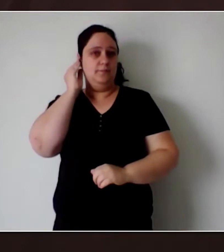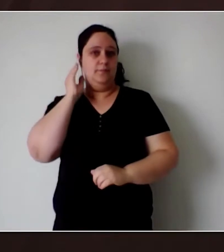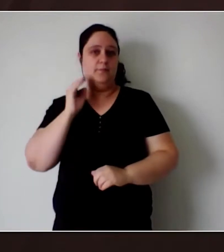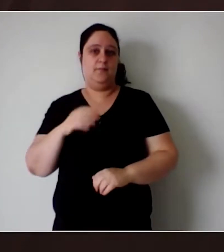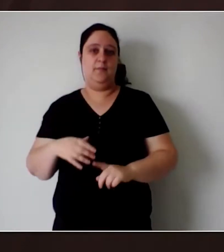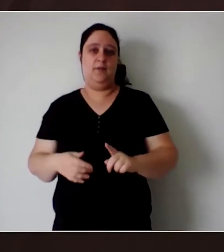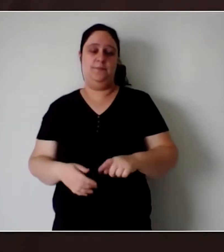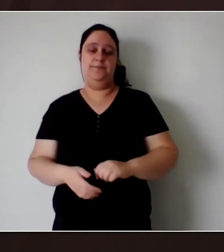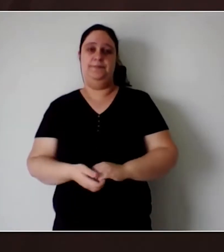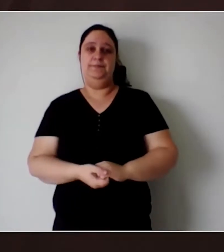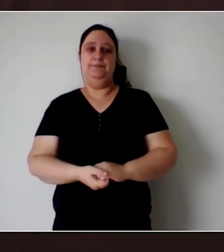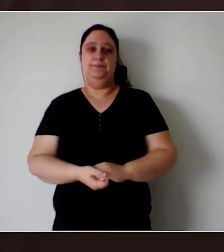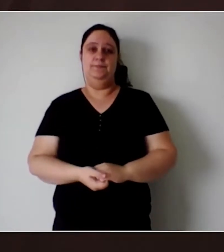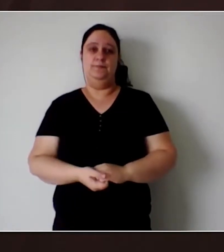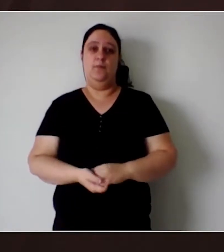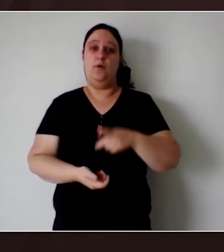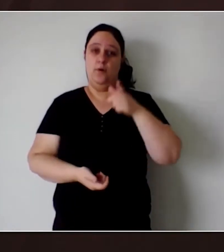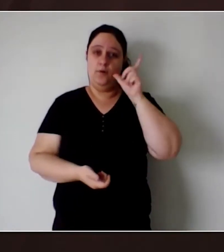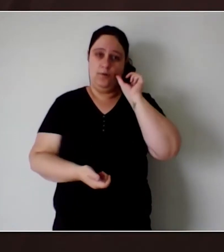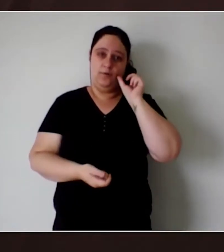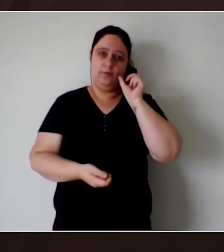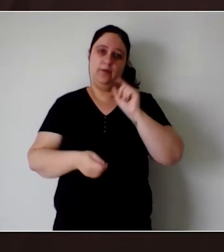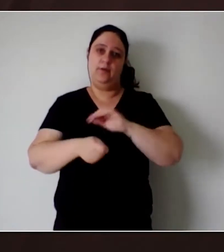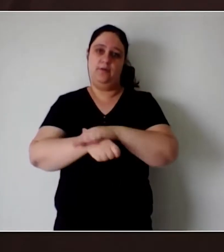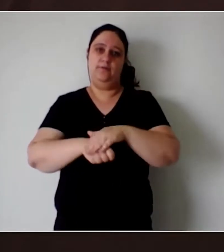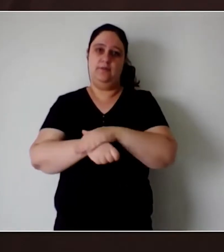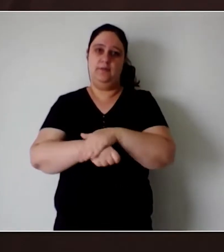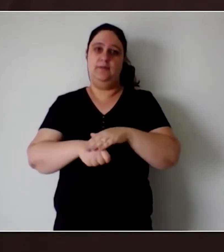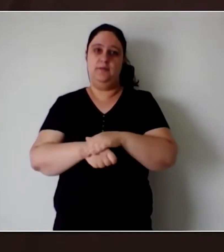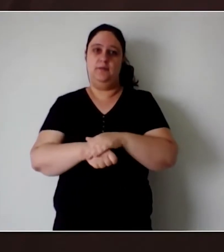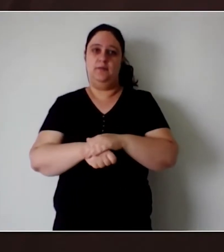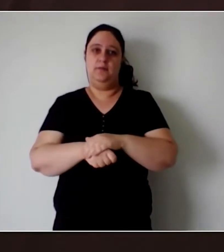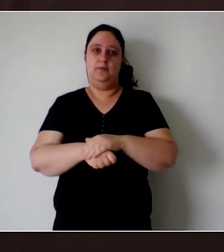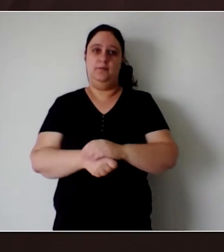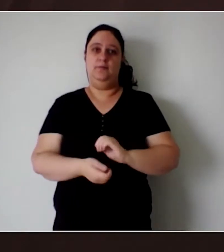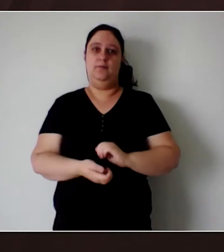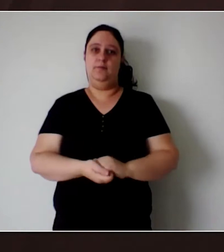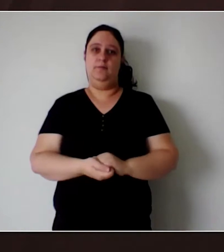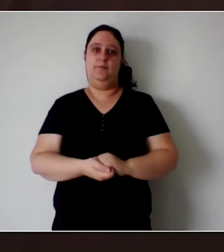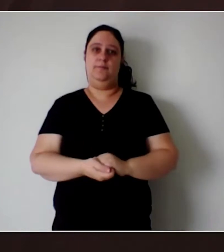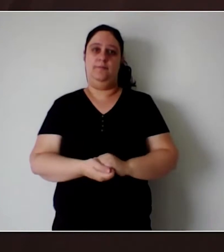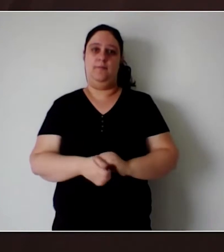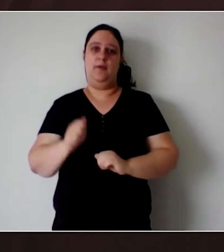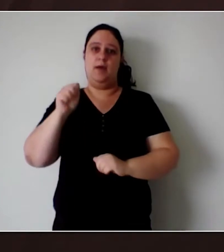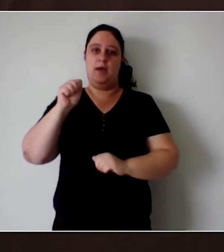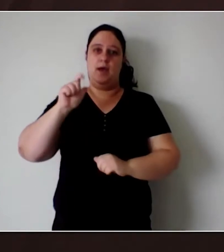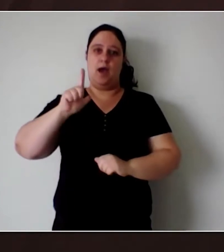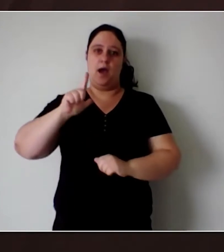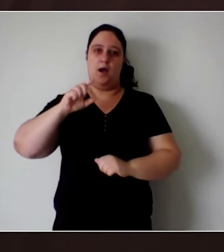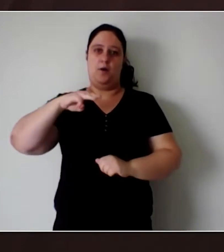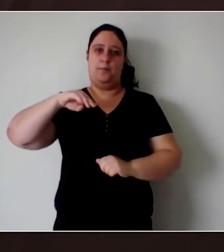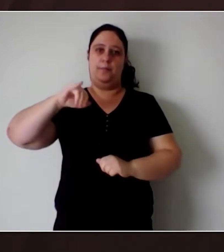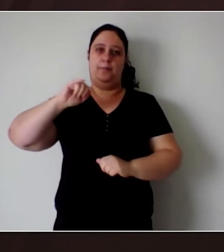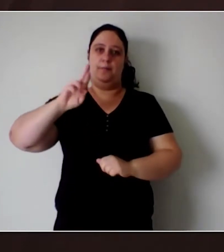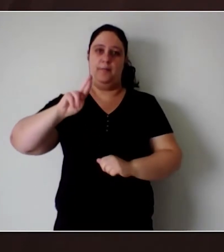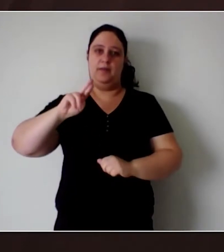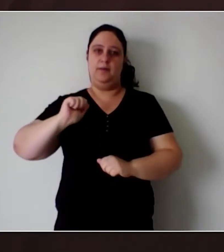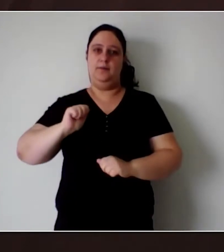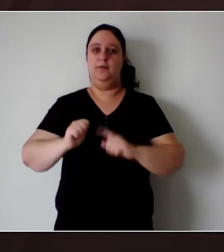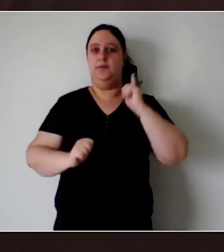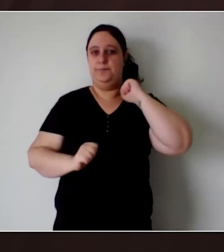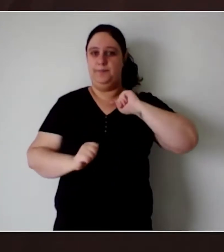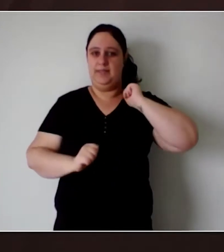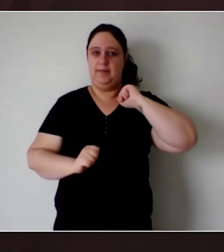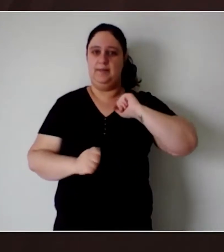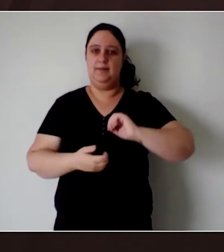vocês. Ontem ainda estava conversando com o Almir, né, Almir? Não é Amir, é o Almir, tá? De Belo Horizonte.